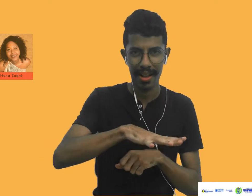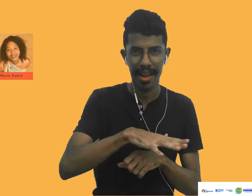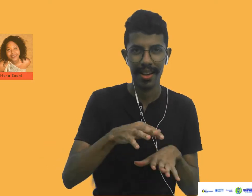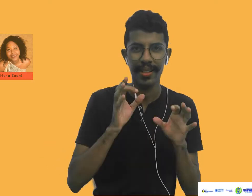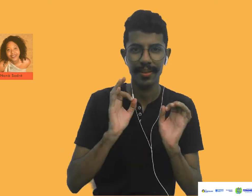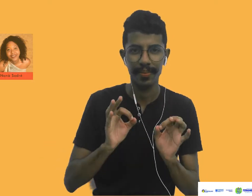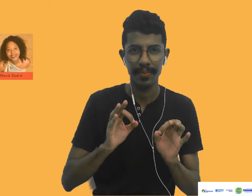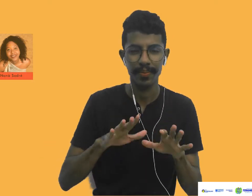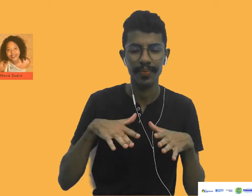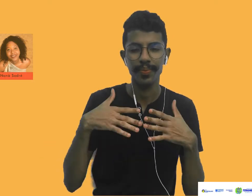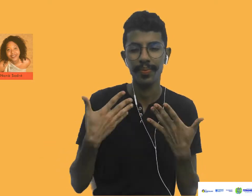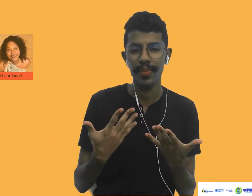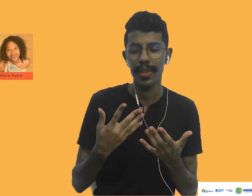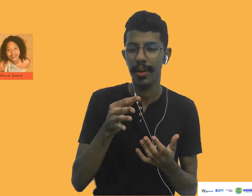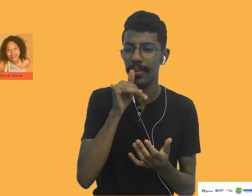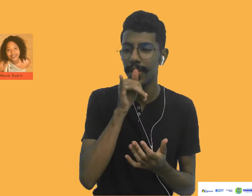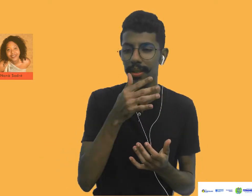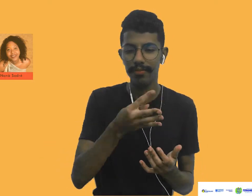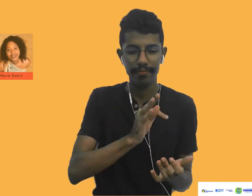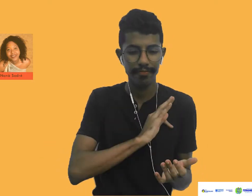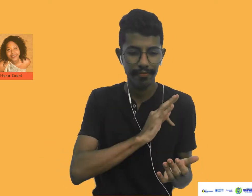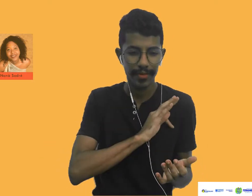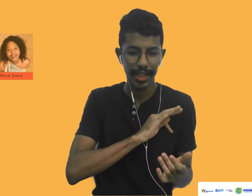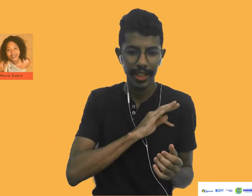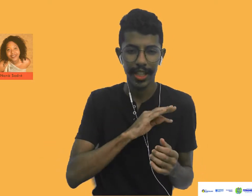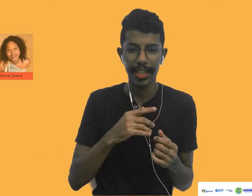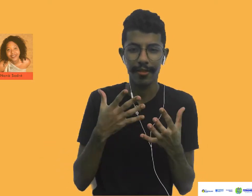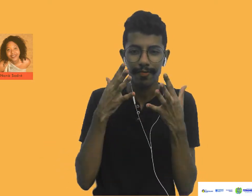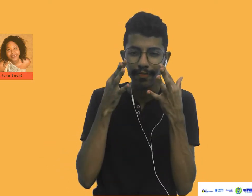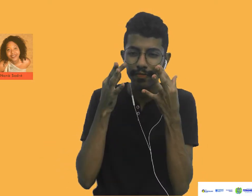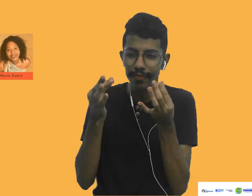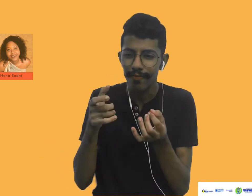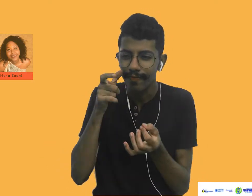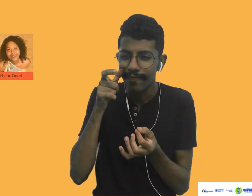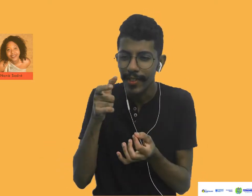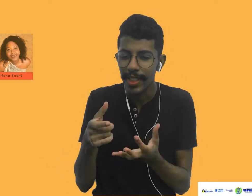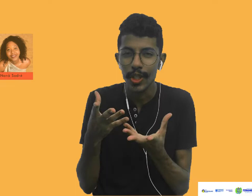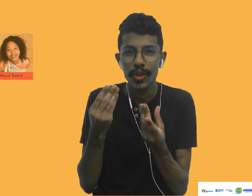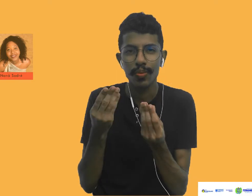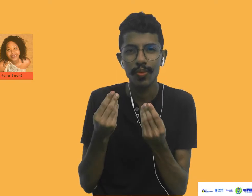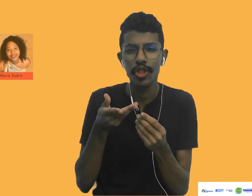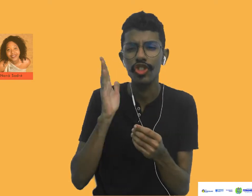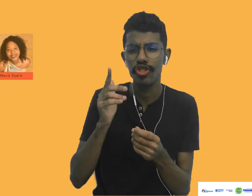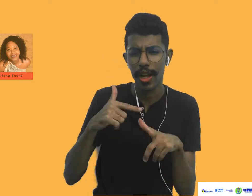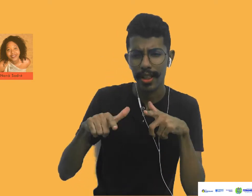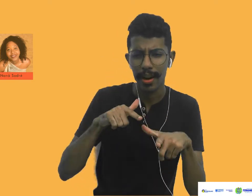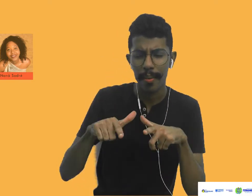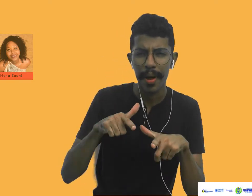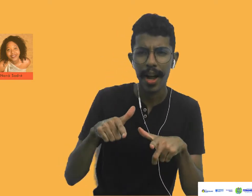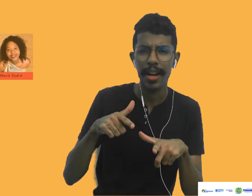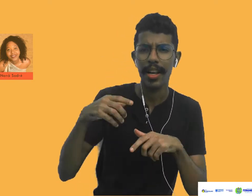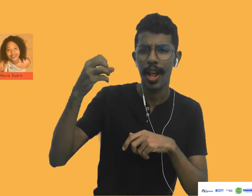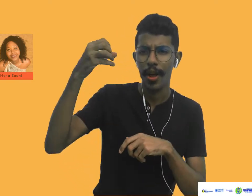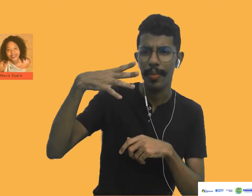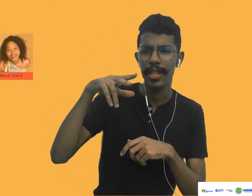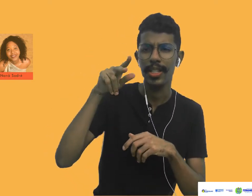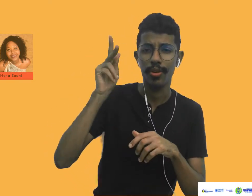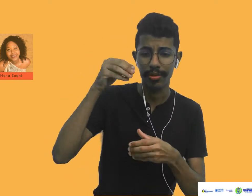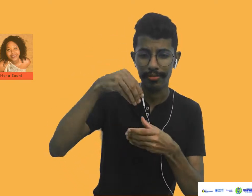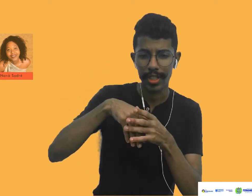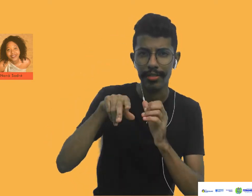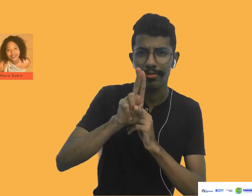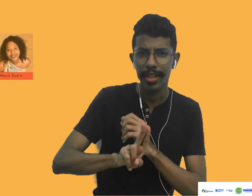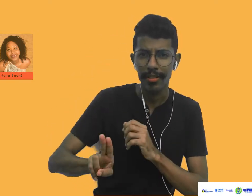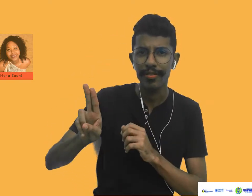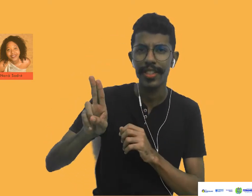tá? Então, uma técnica que me chamou muita atenção e eu trabalhei em iluminação já na universidade, né,